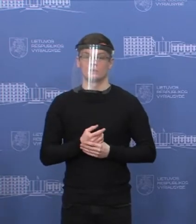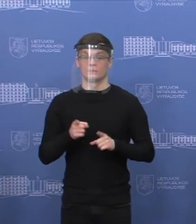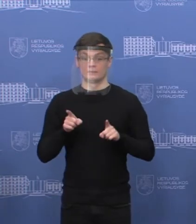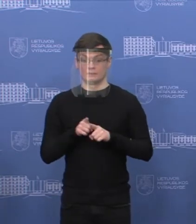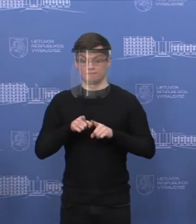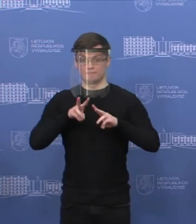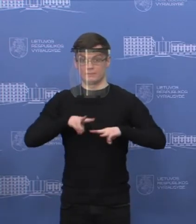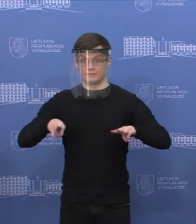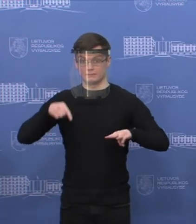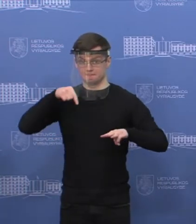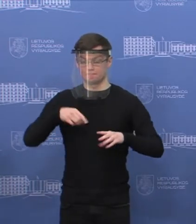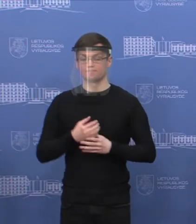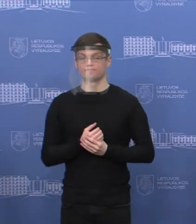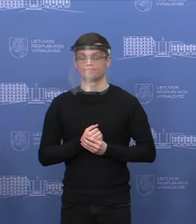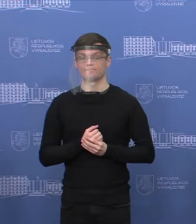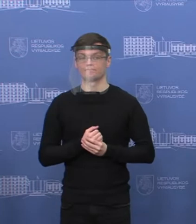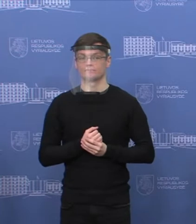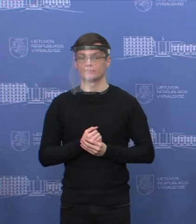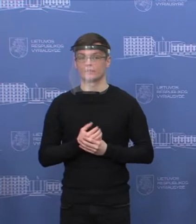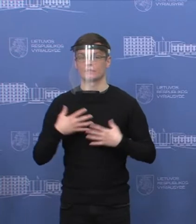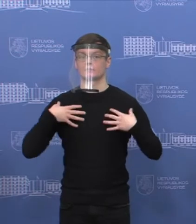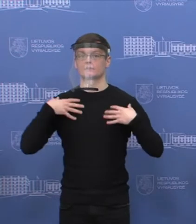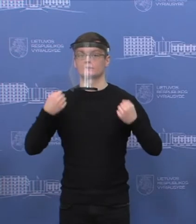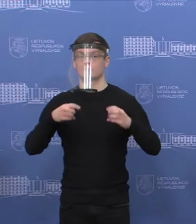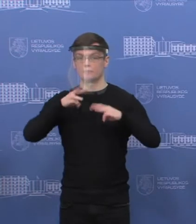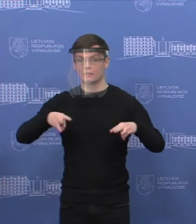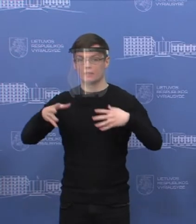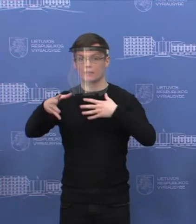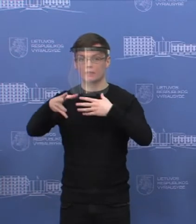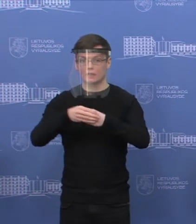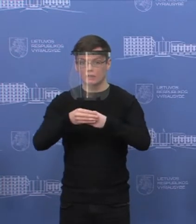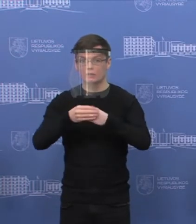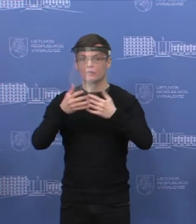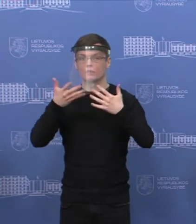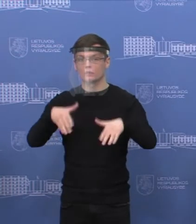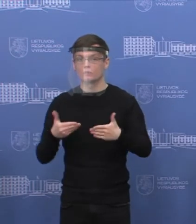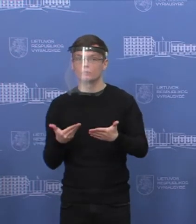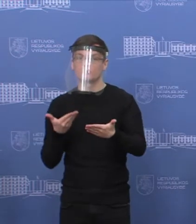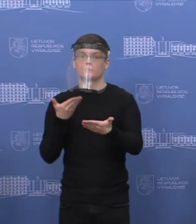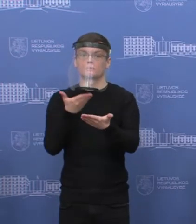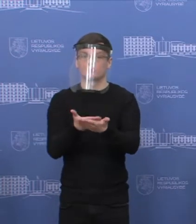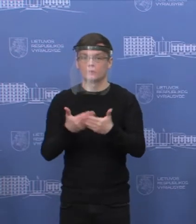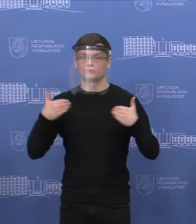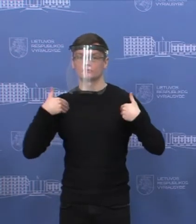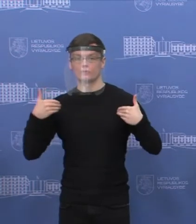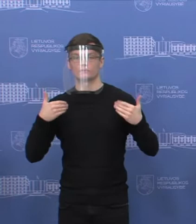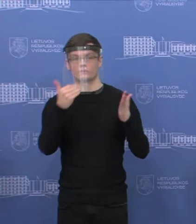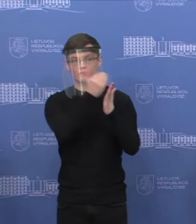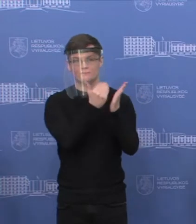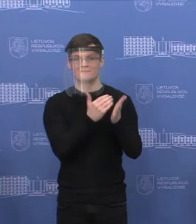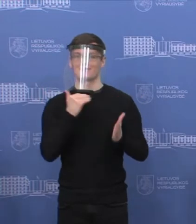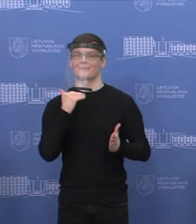ministerijai, ir kartu su sveikatos ministerija yra pateikiame rekomendacijas, kurios labai